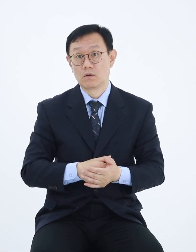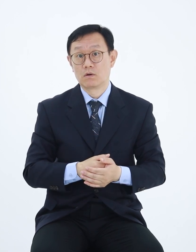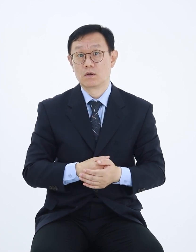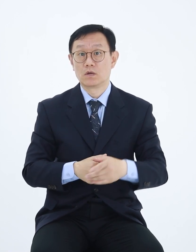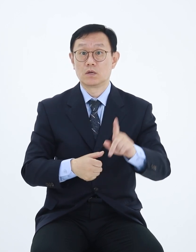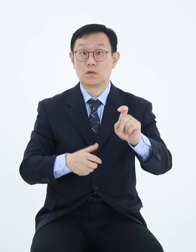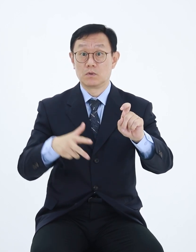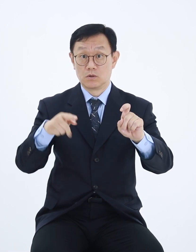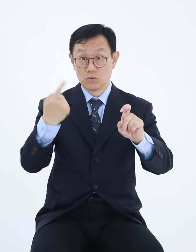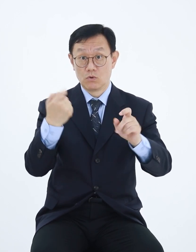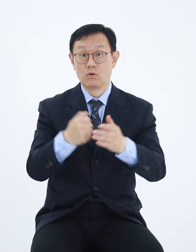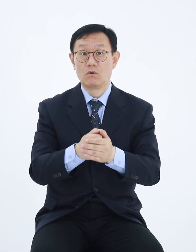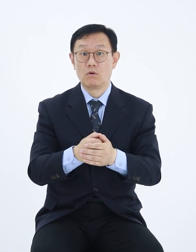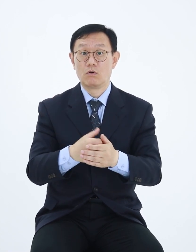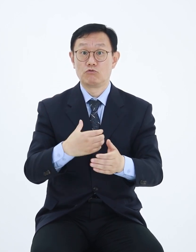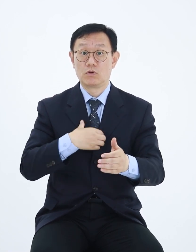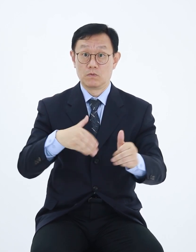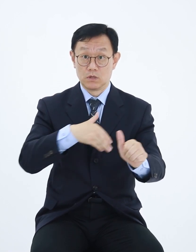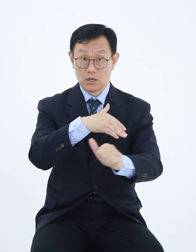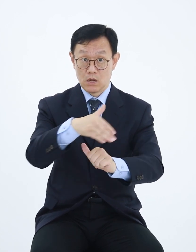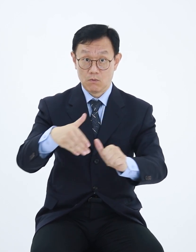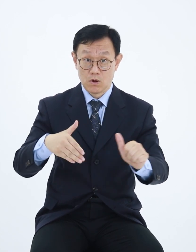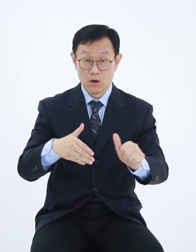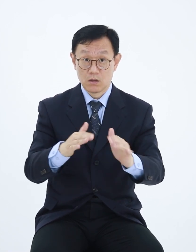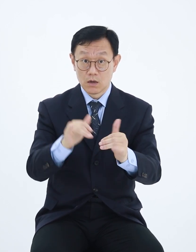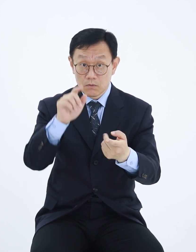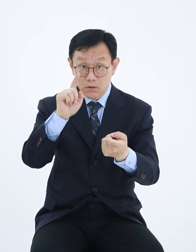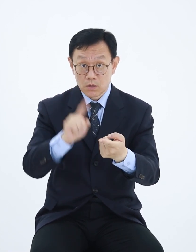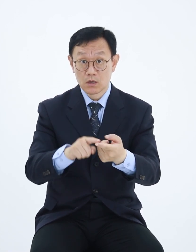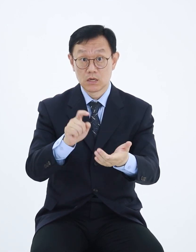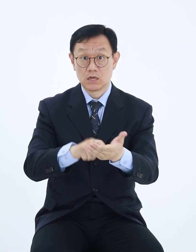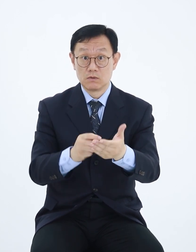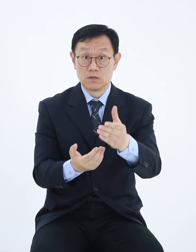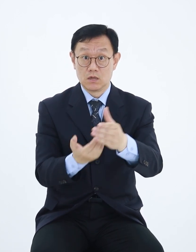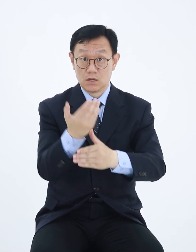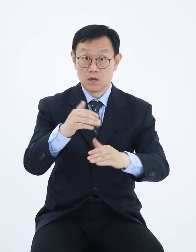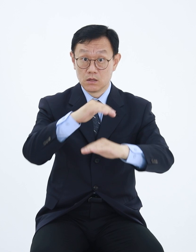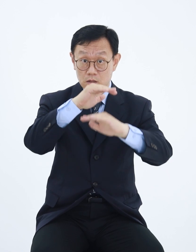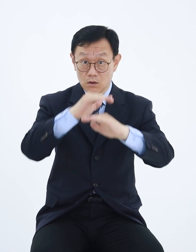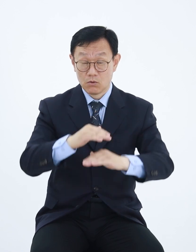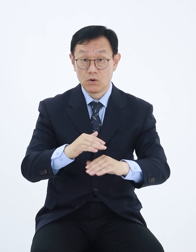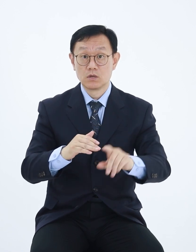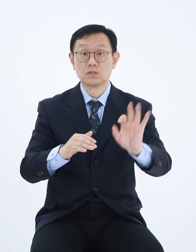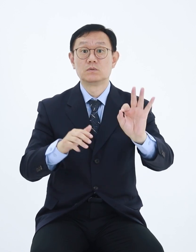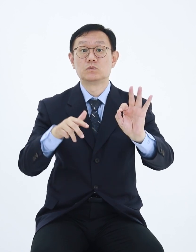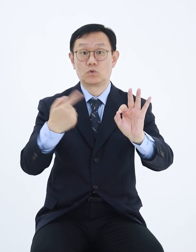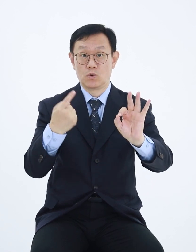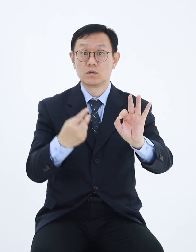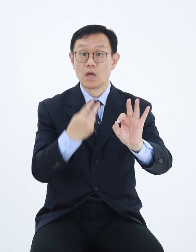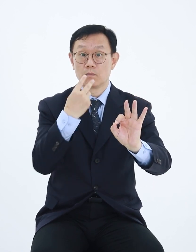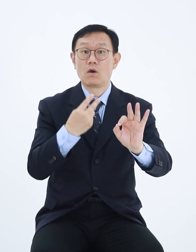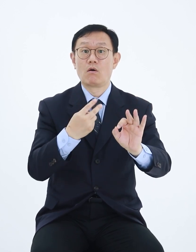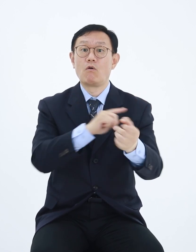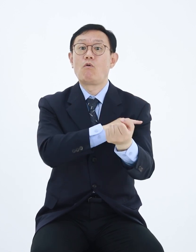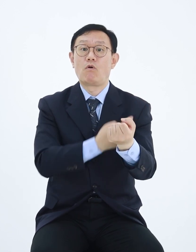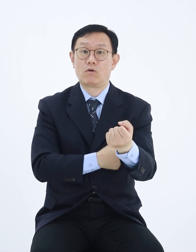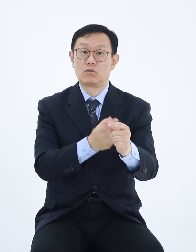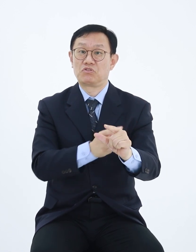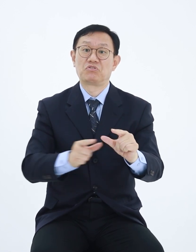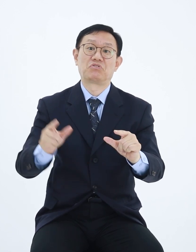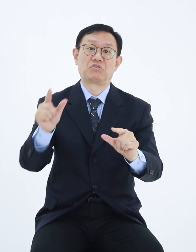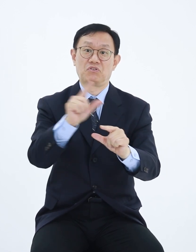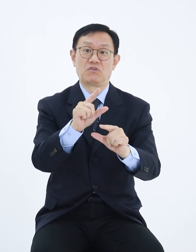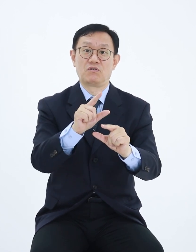협약 제11조 위험 상황과 인도적 차원의 긴급사태 조항은 제10조 생명권의 범주를 더욱